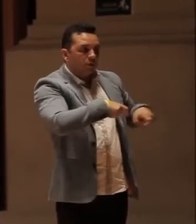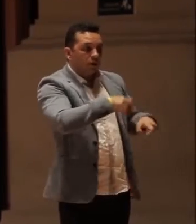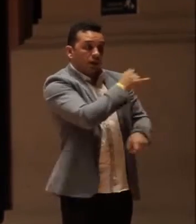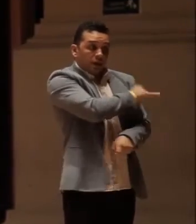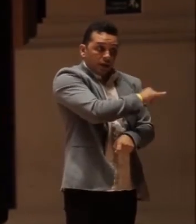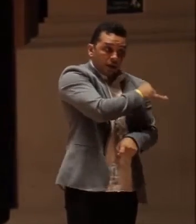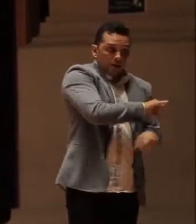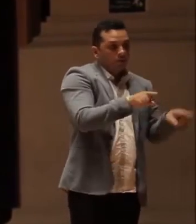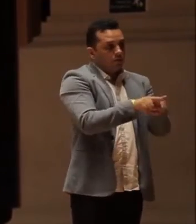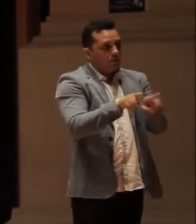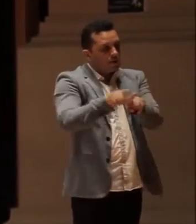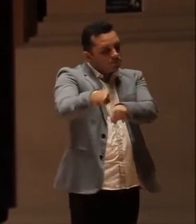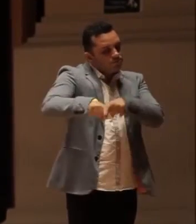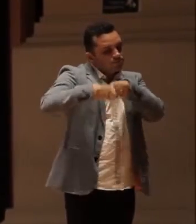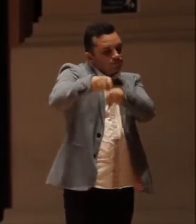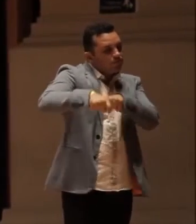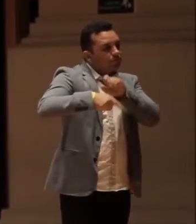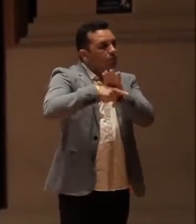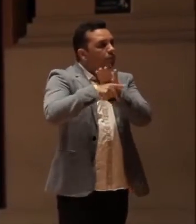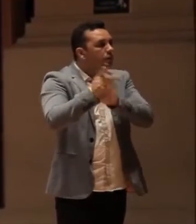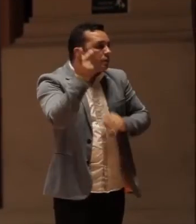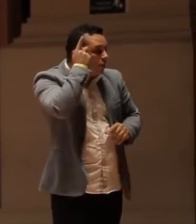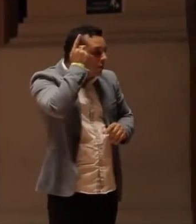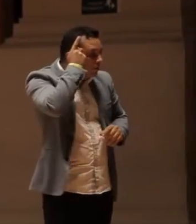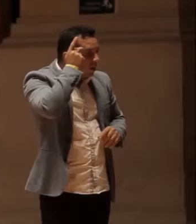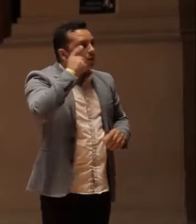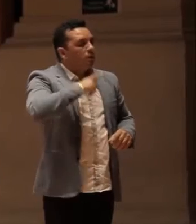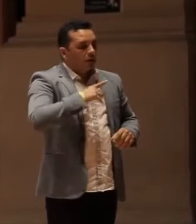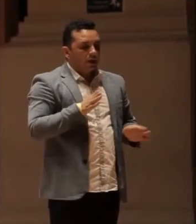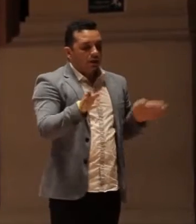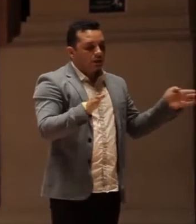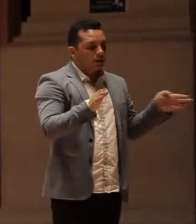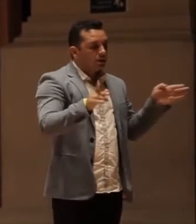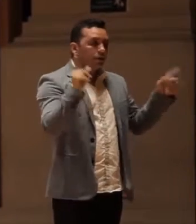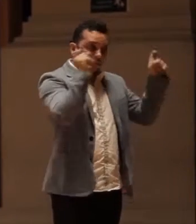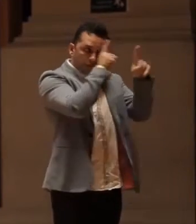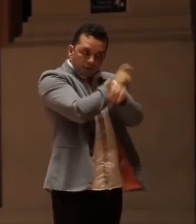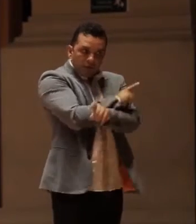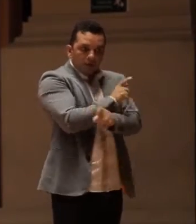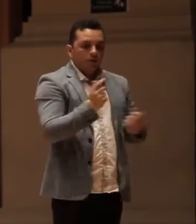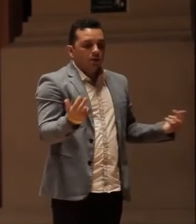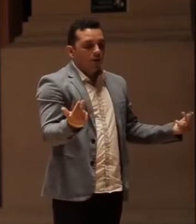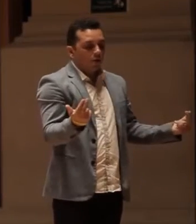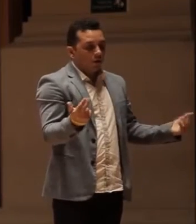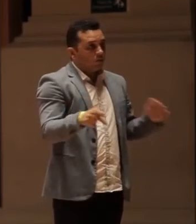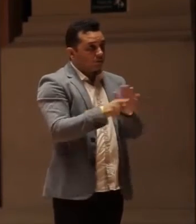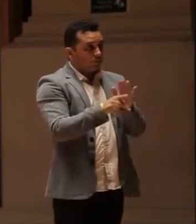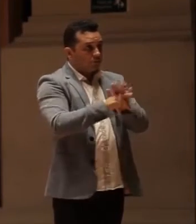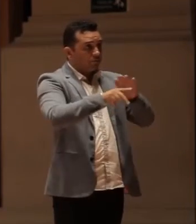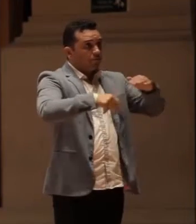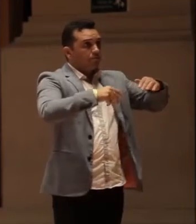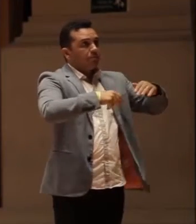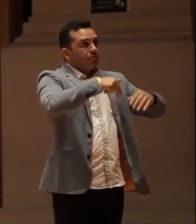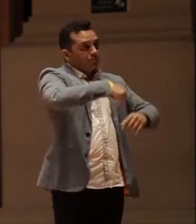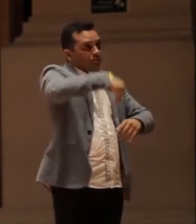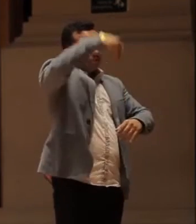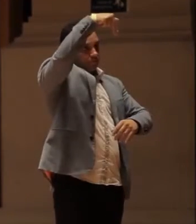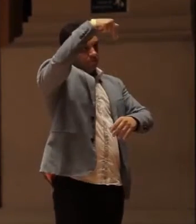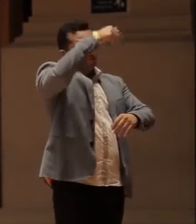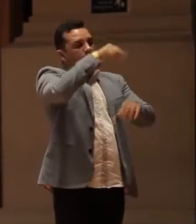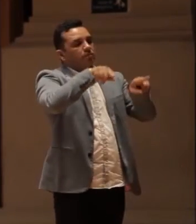Paulo e vi que a dificuldade deles também é tão grande quanto de algumas cidades do Nordeste. Por isso, precisamos avançar